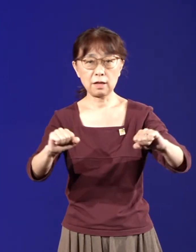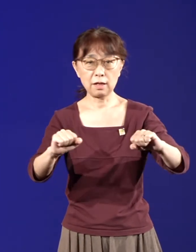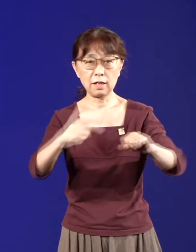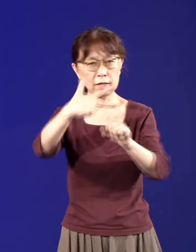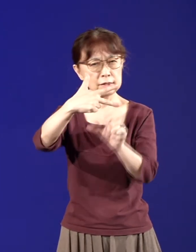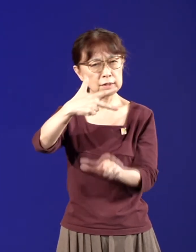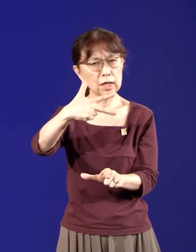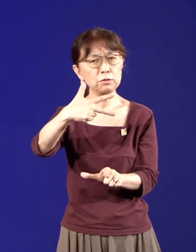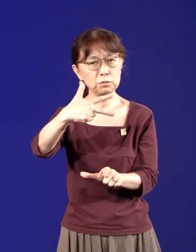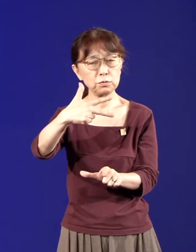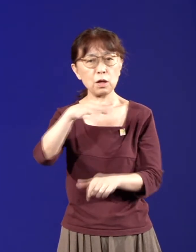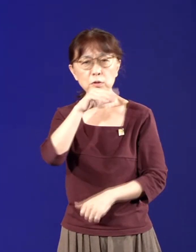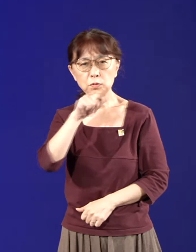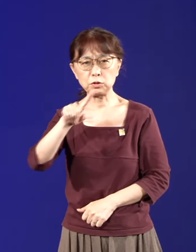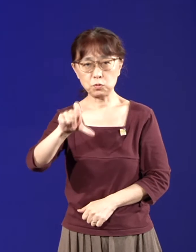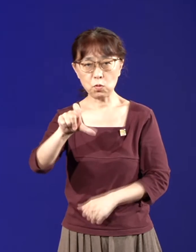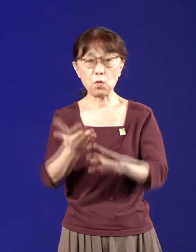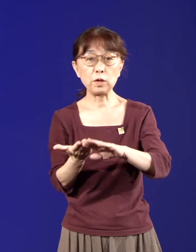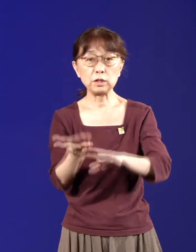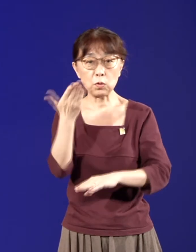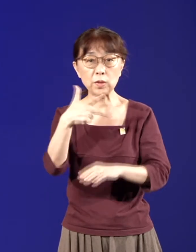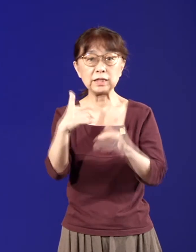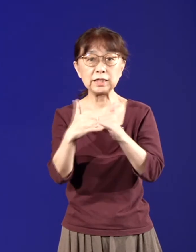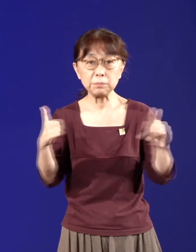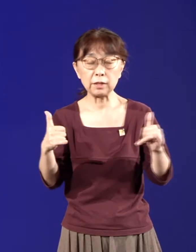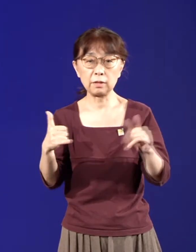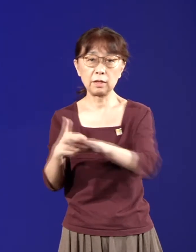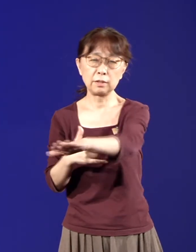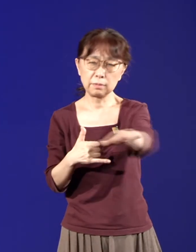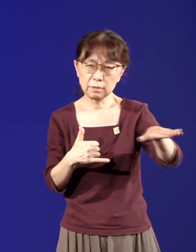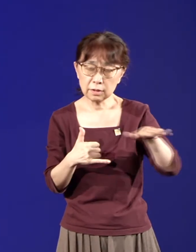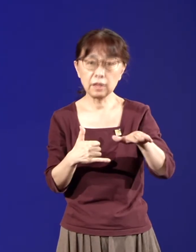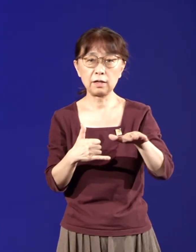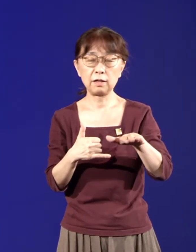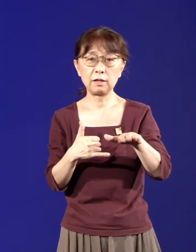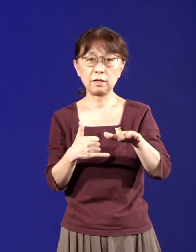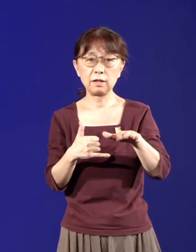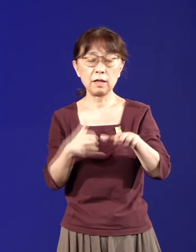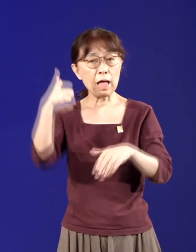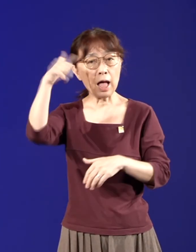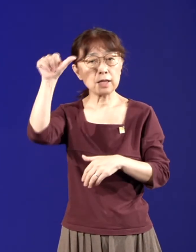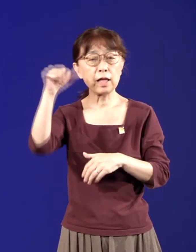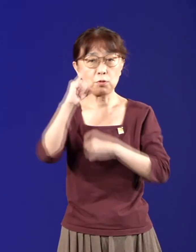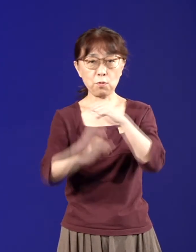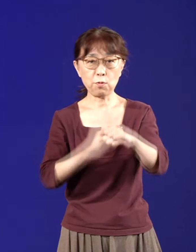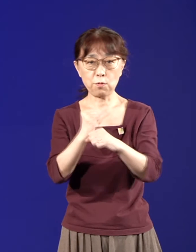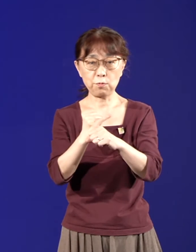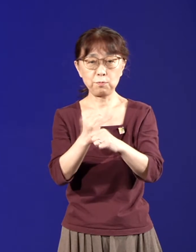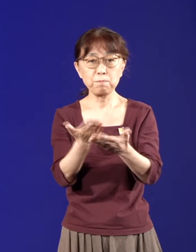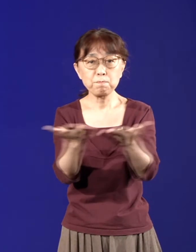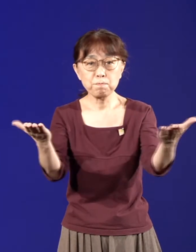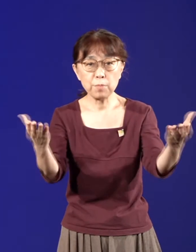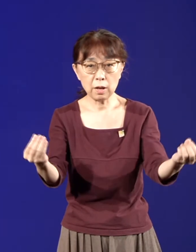月に15歳以上の市民を対象にアンケートをしたところでありまして、その一部